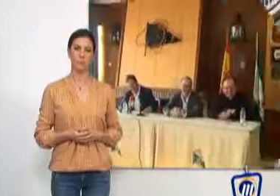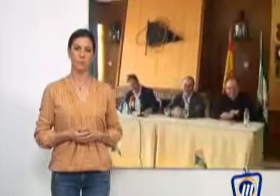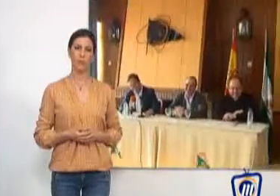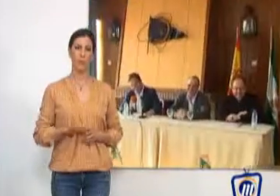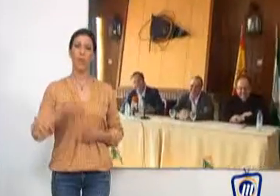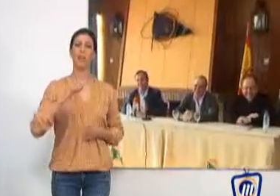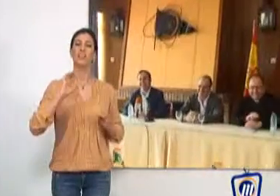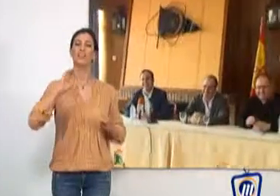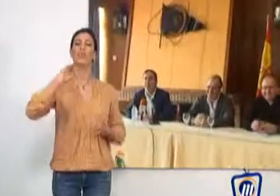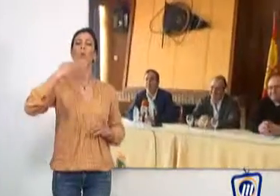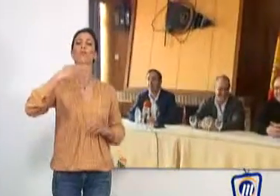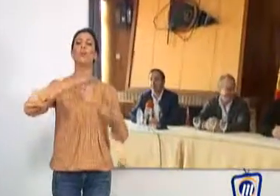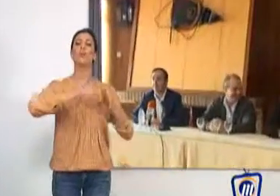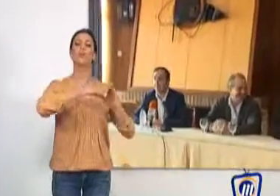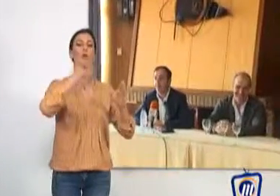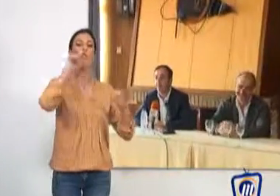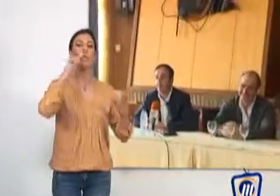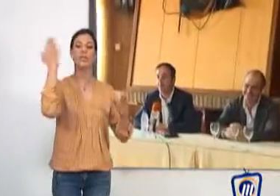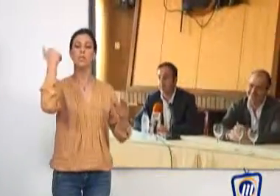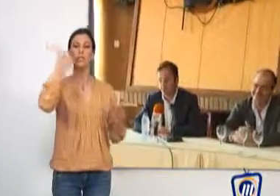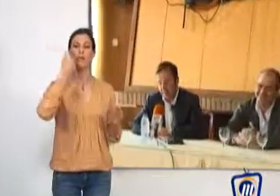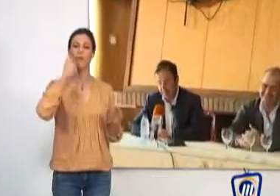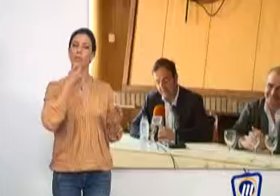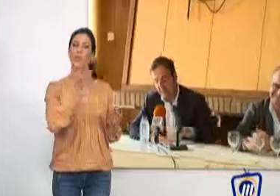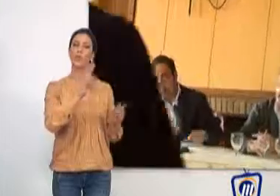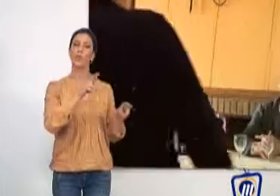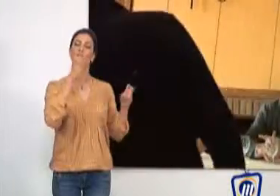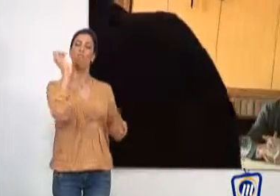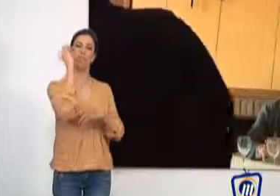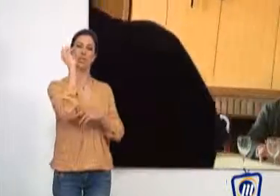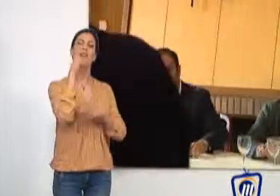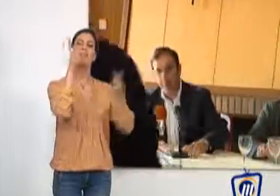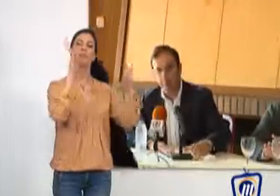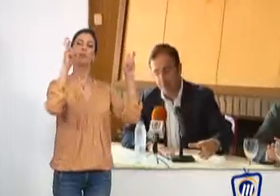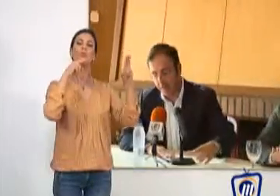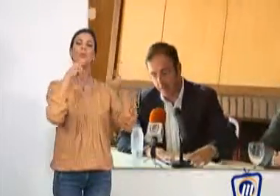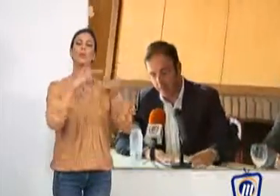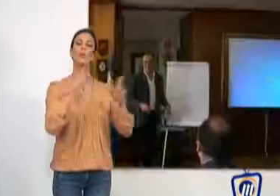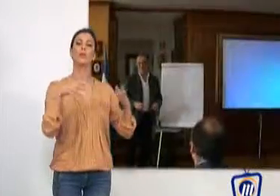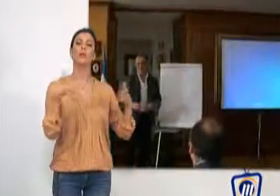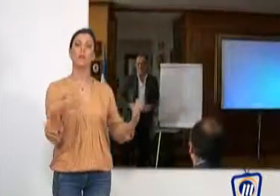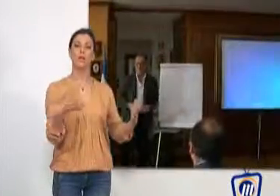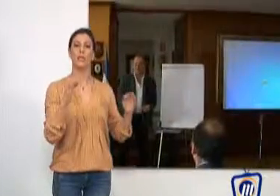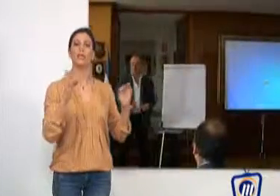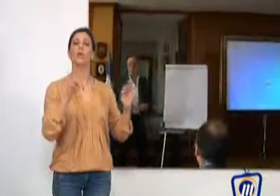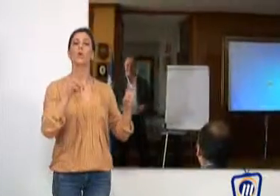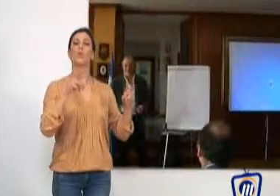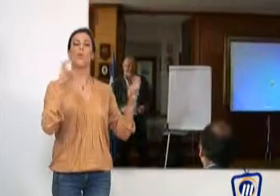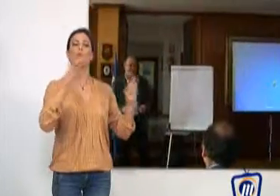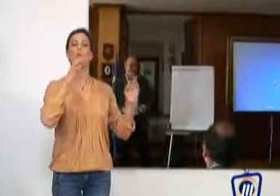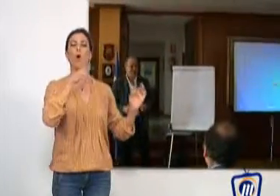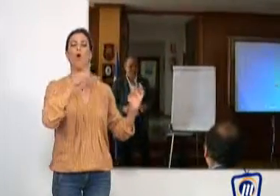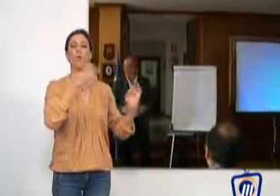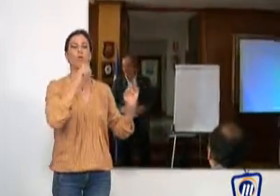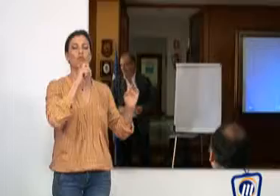en el Real climático de motril acogió el pasado sábado una nueva charla con el título genérico el nuevo